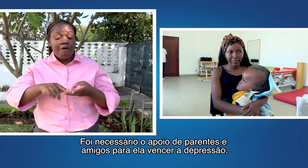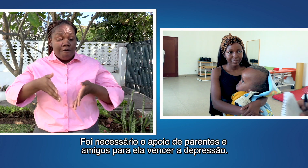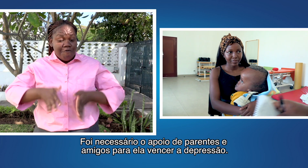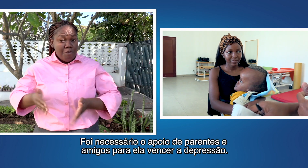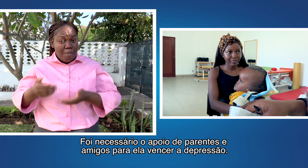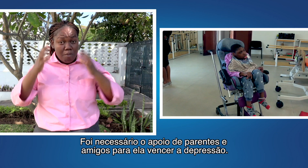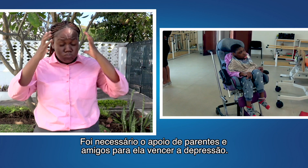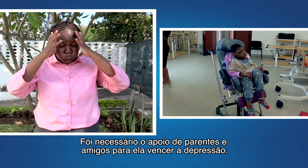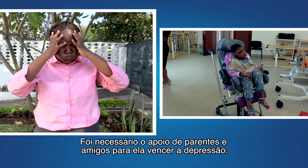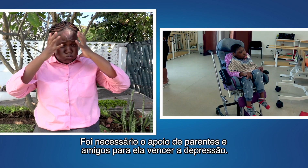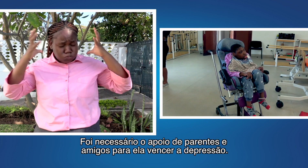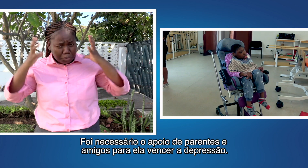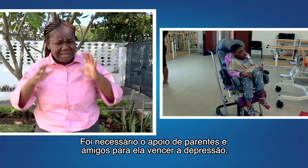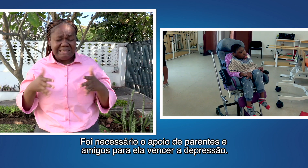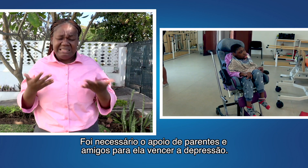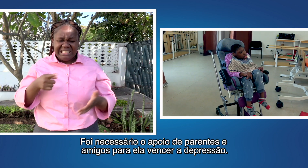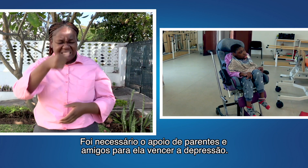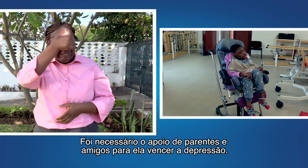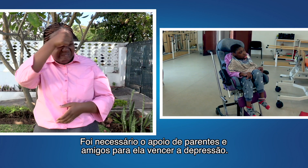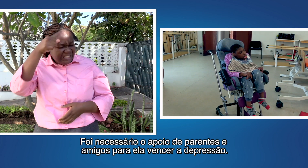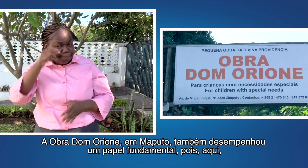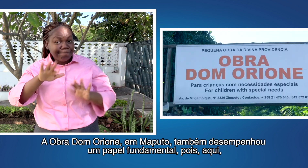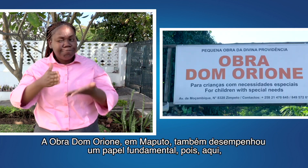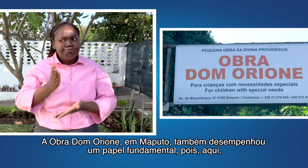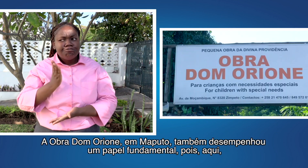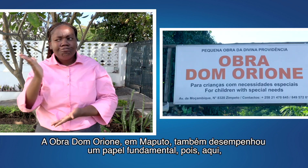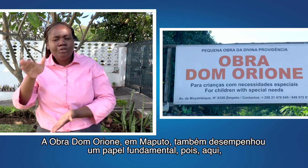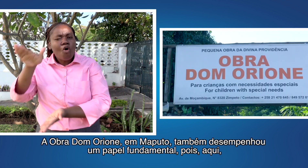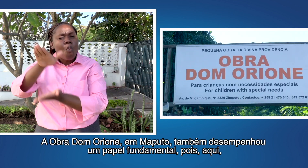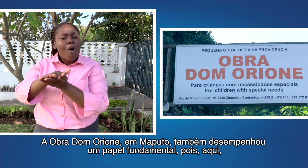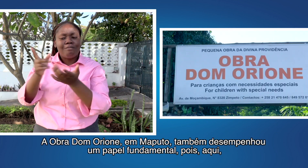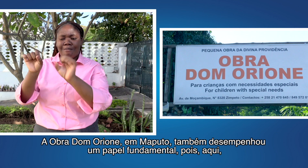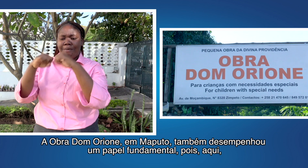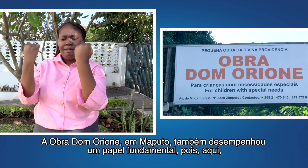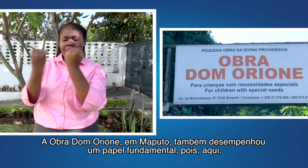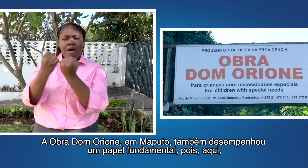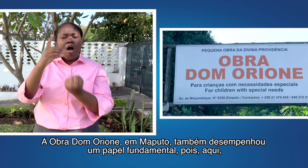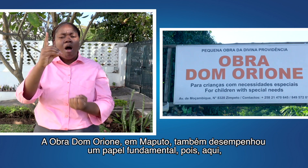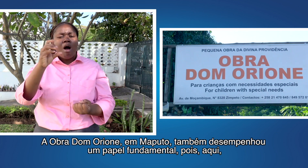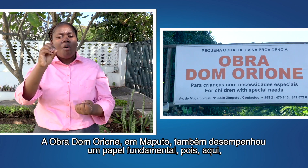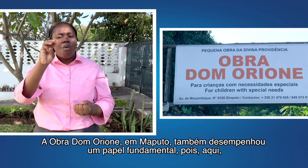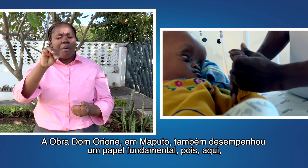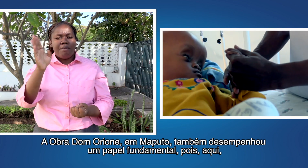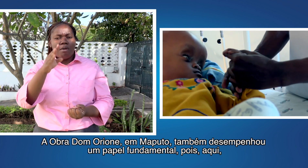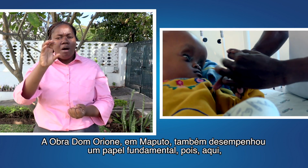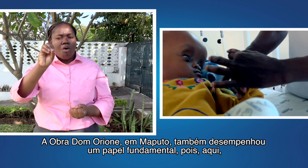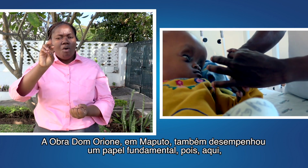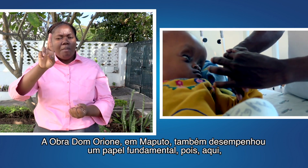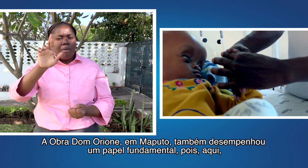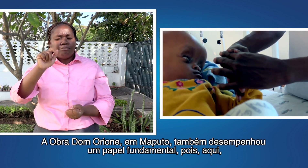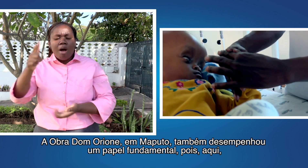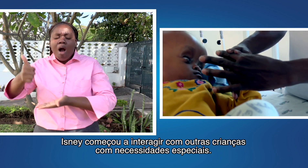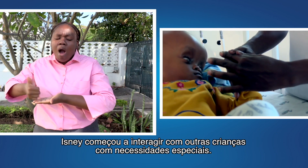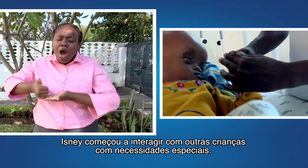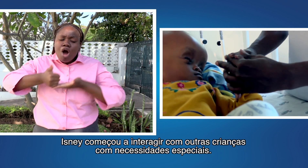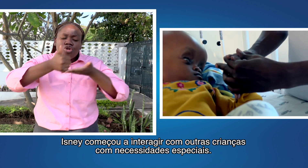necessário o apoio de parentes e amigos para ela vencer a depressão. A obra Dom Orion em Maputo também desempenhou um papel fundamental,